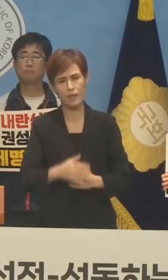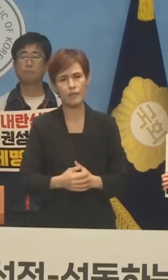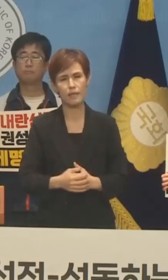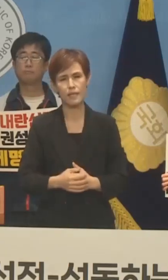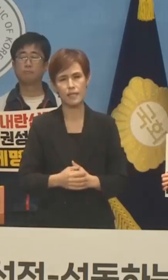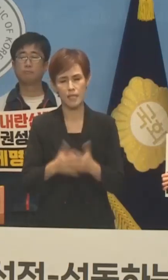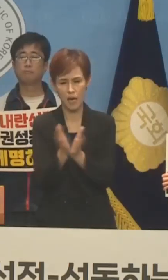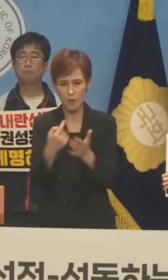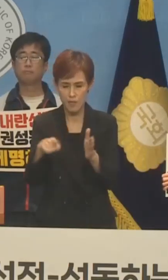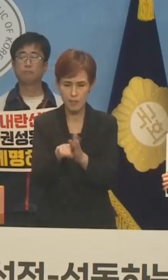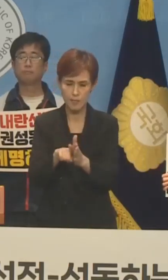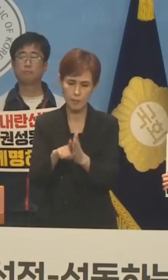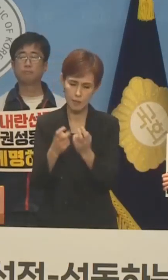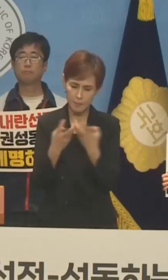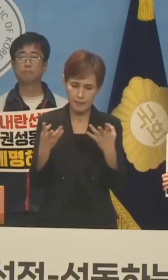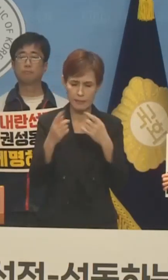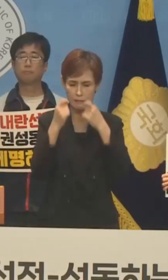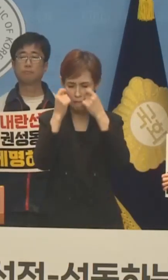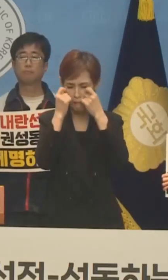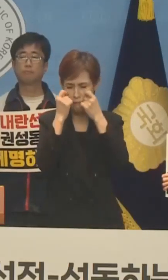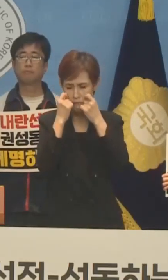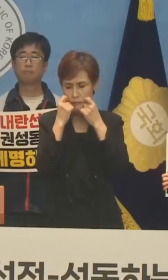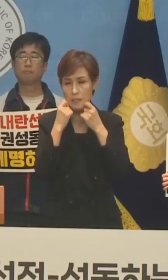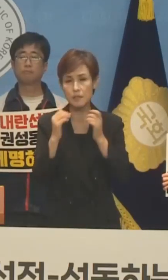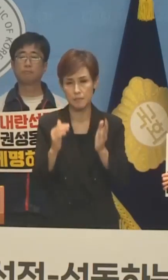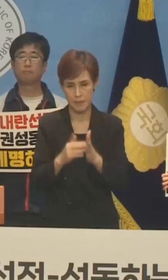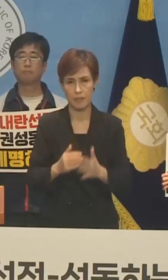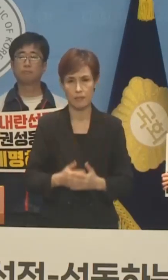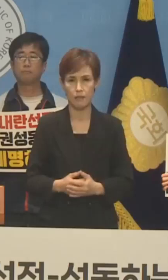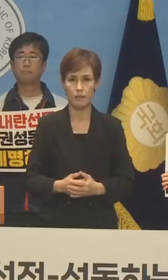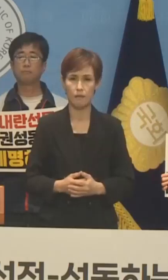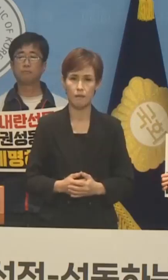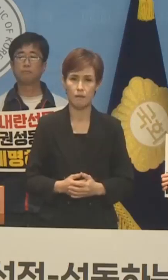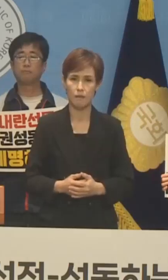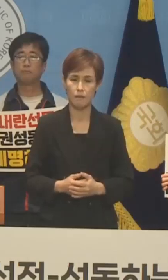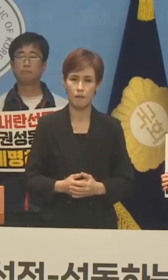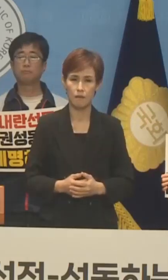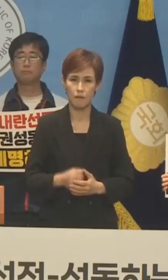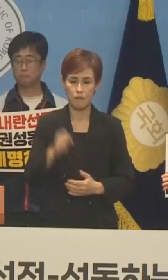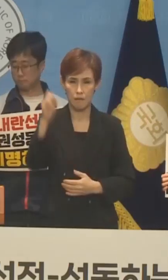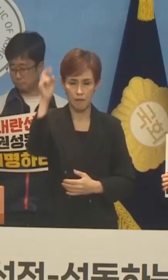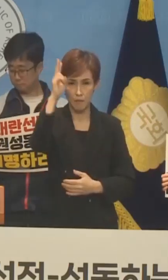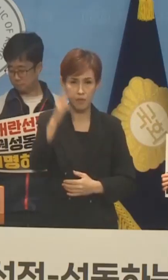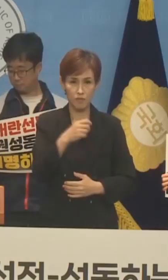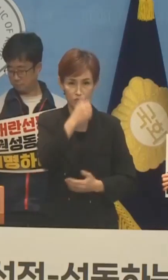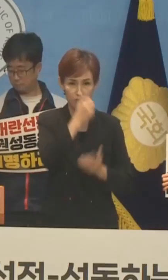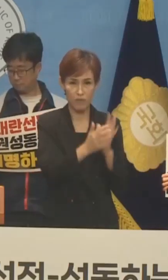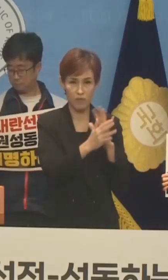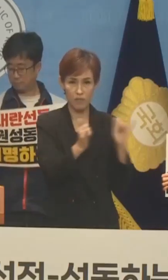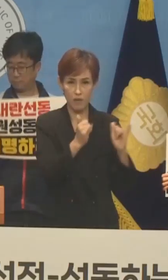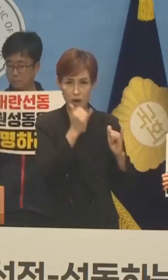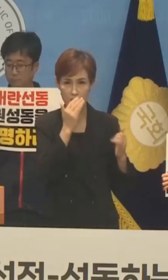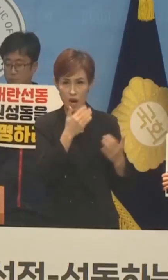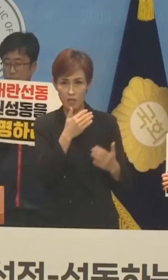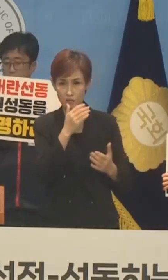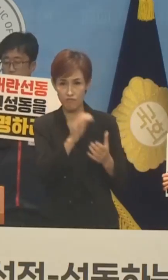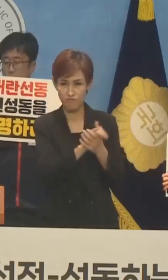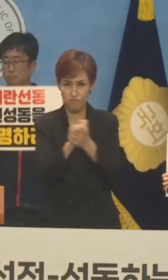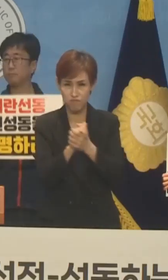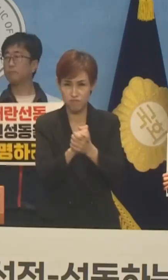당을 위한 고육지책이라며 눈물을 글썽였죠. 이 준엄한 시기에 갑자기 범죄자와의 우정을 들먹이면서